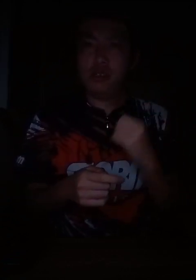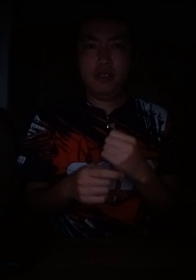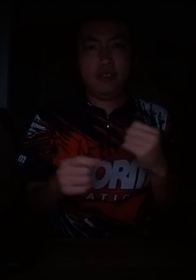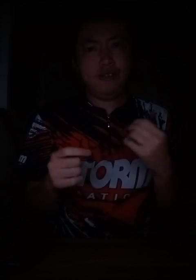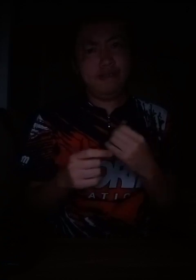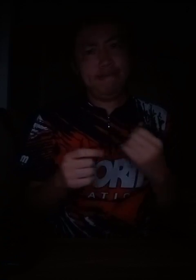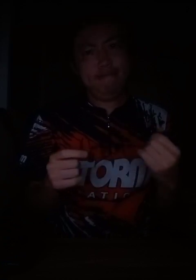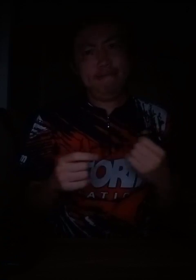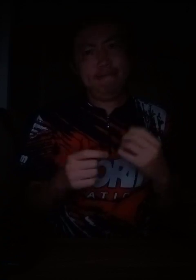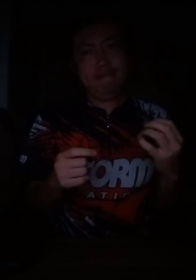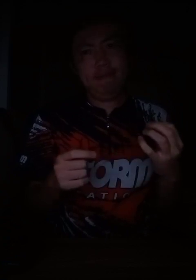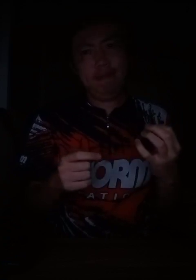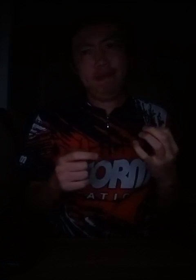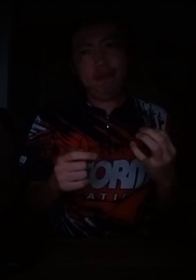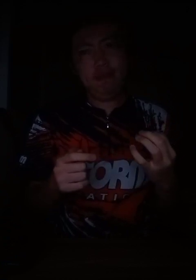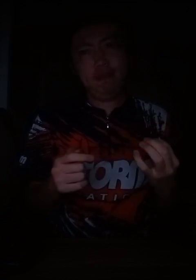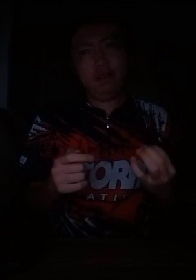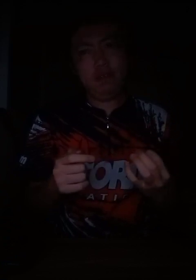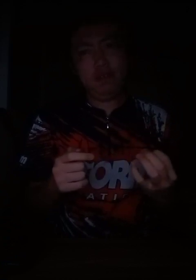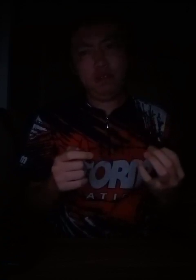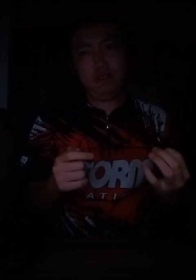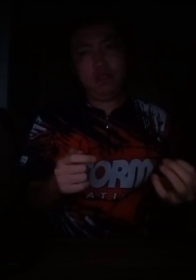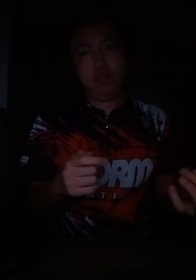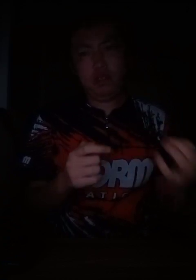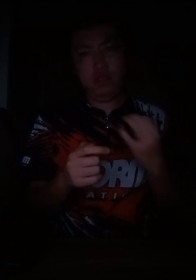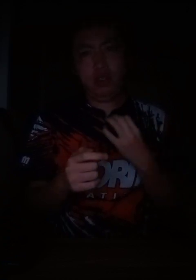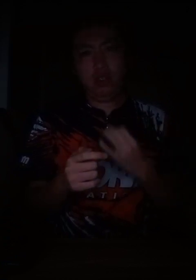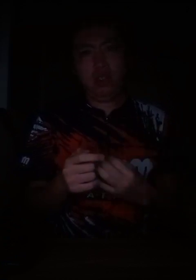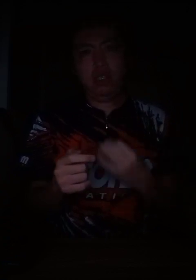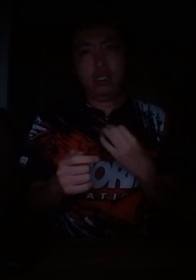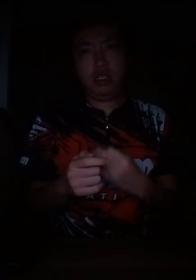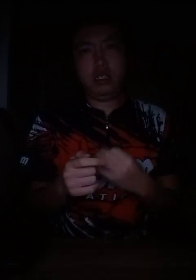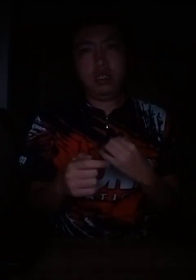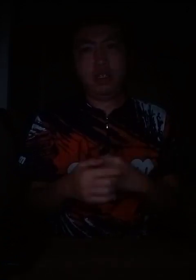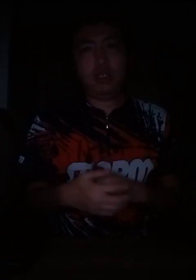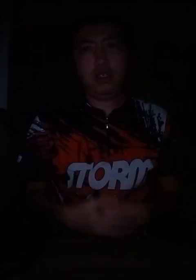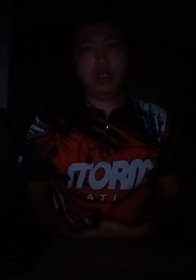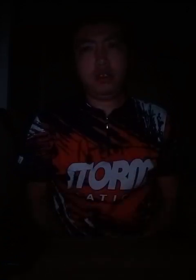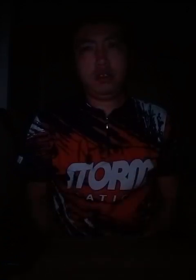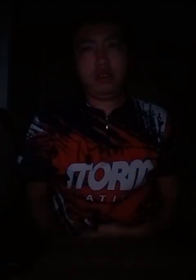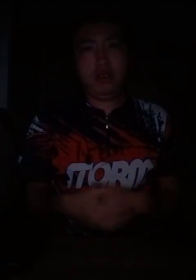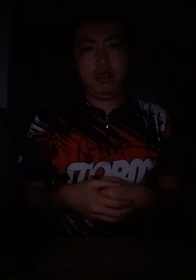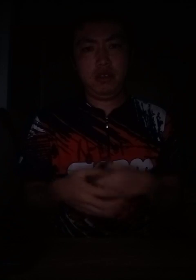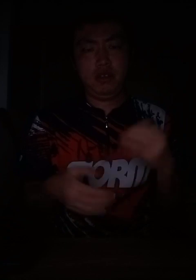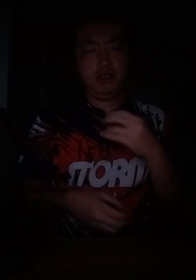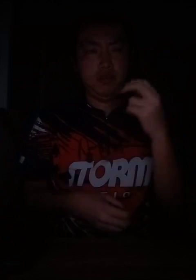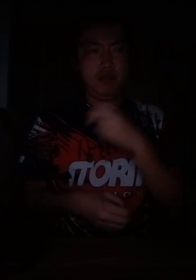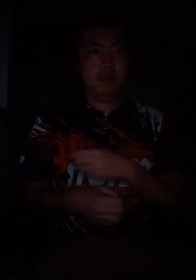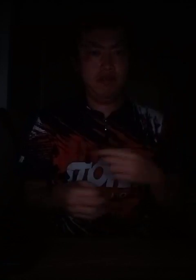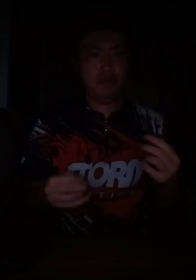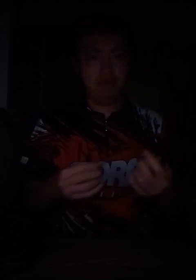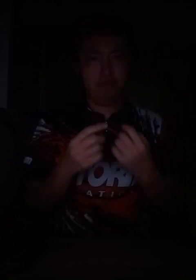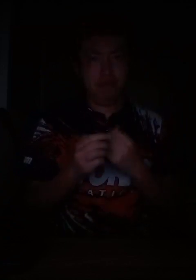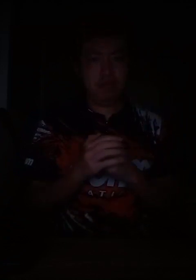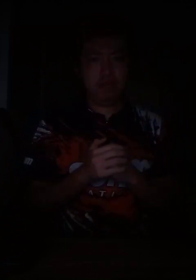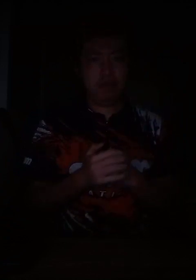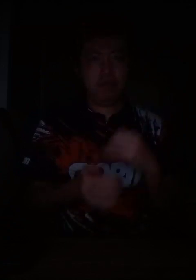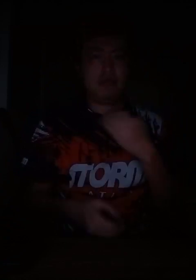못합니다. 이 남성은 주변 사람들의 도움을 받아서 경찰에 신고도 했습니다. 야, 바로 제압이 됐기에 천만다행이죠.